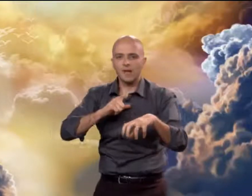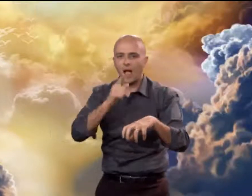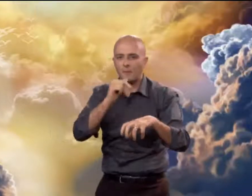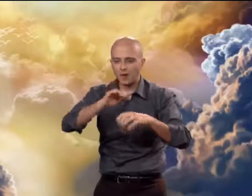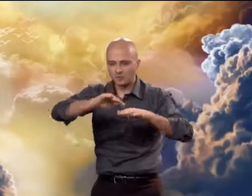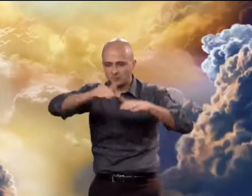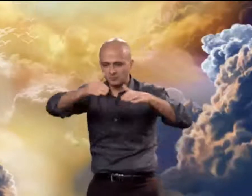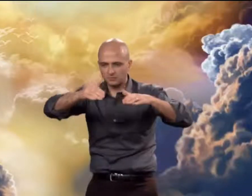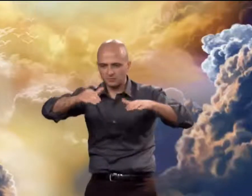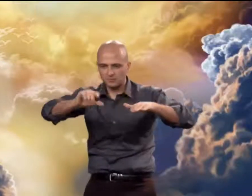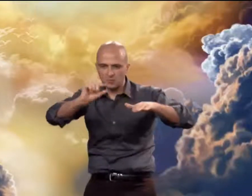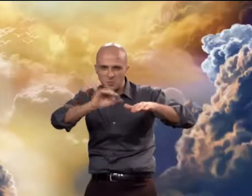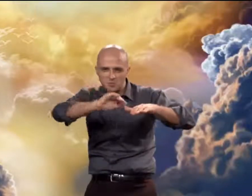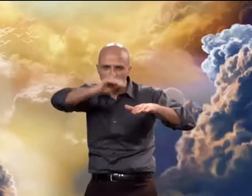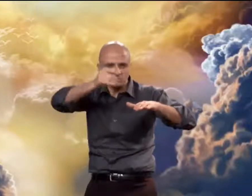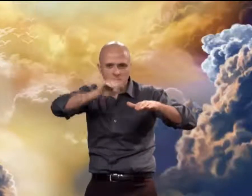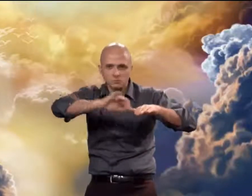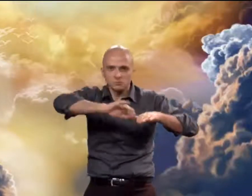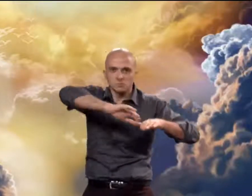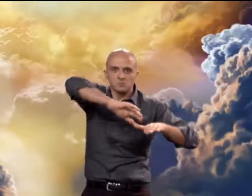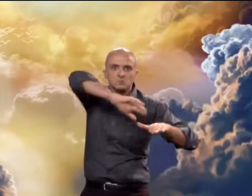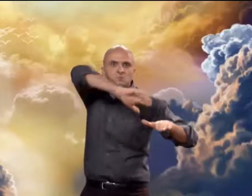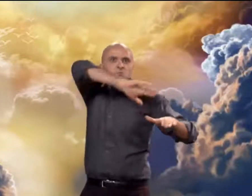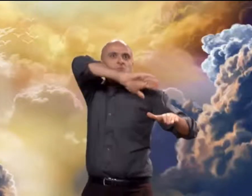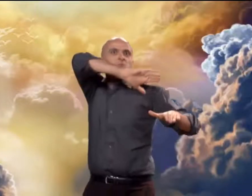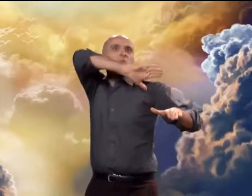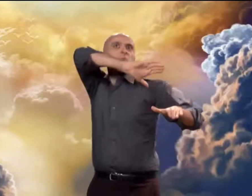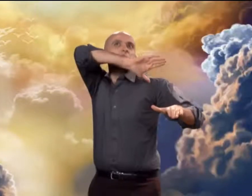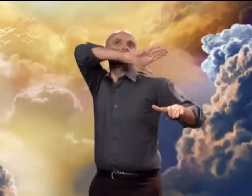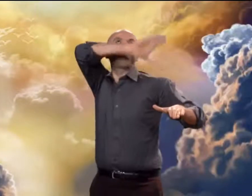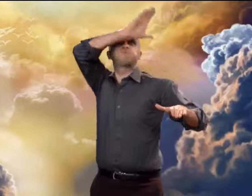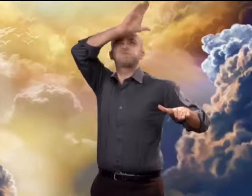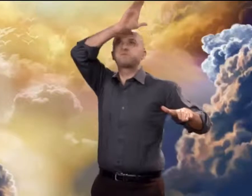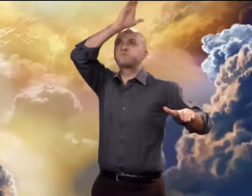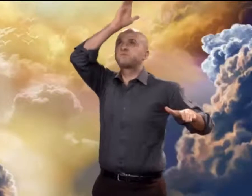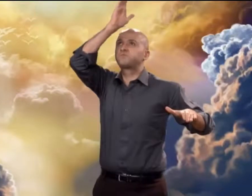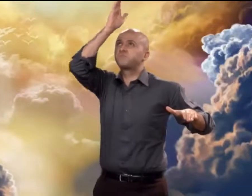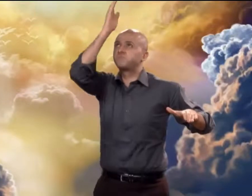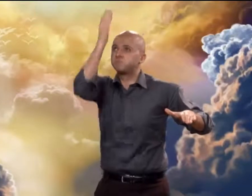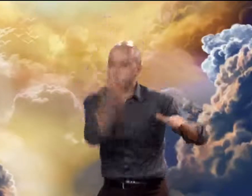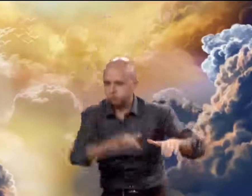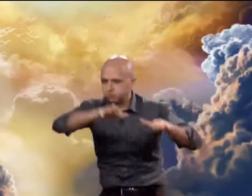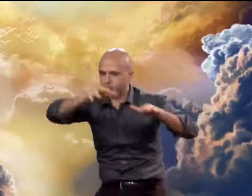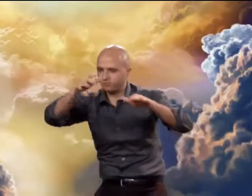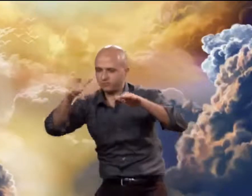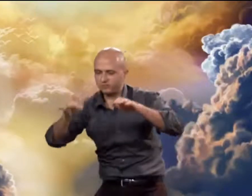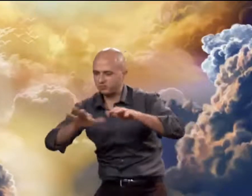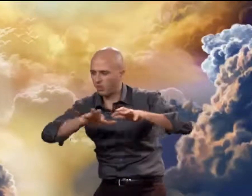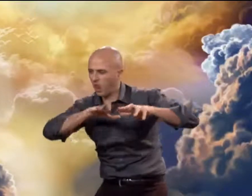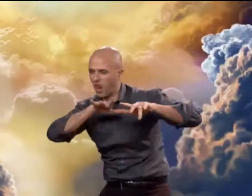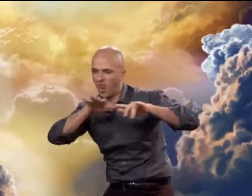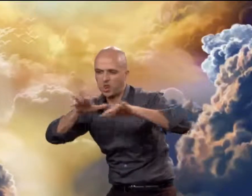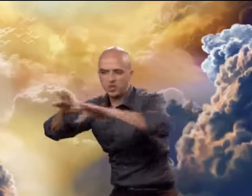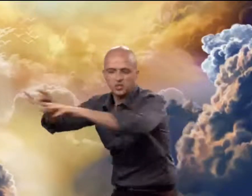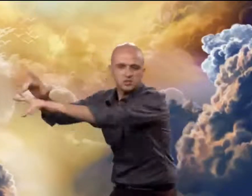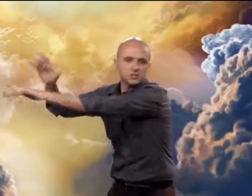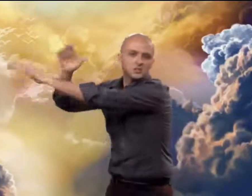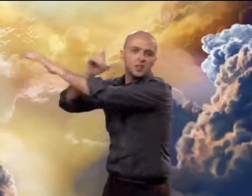mil pessoas. O mar inicialmente se recolheu deixando seca a barra, mas depois voltou, erguendo-se